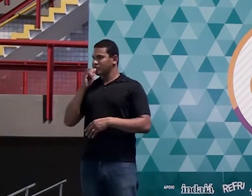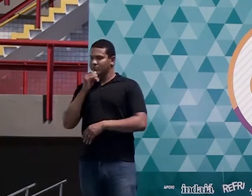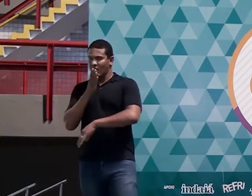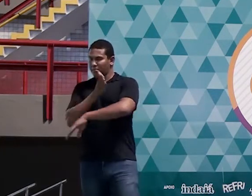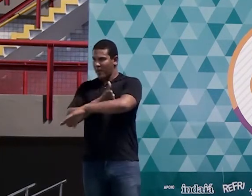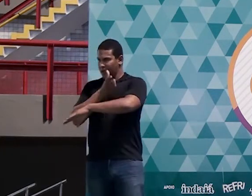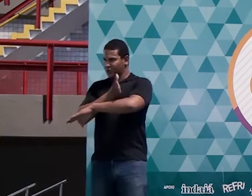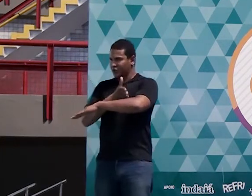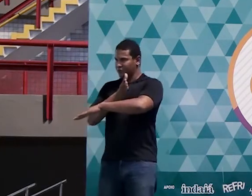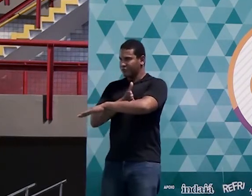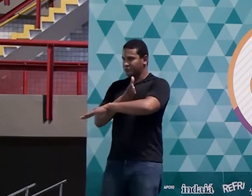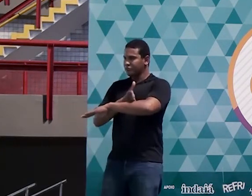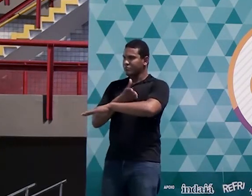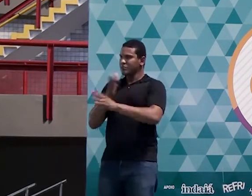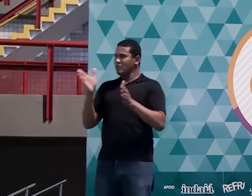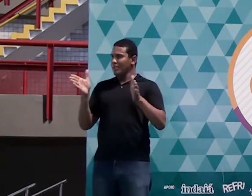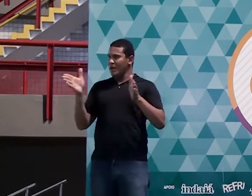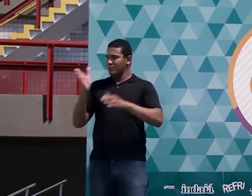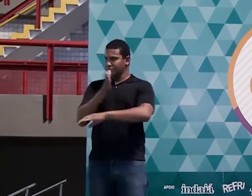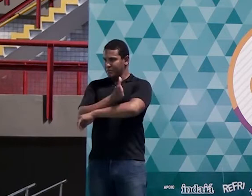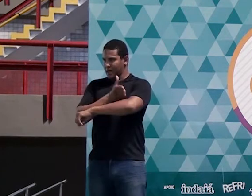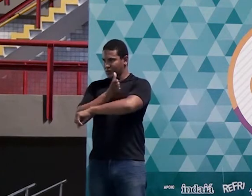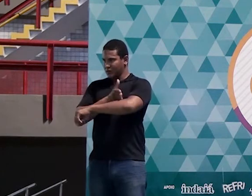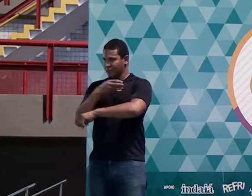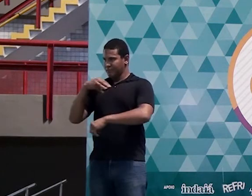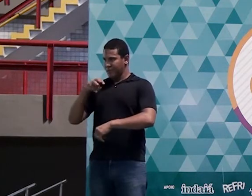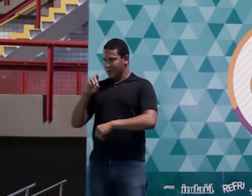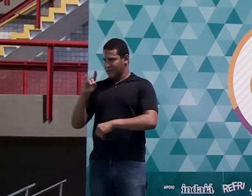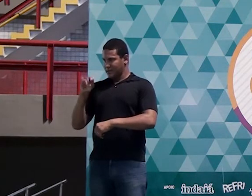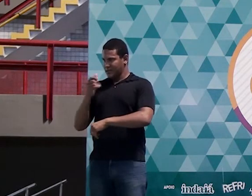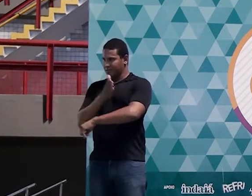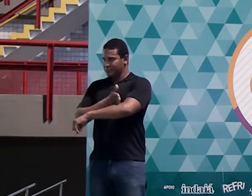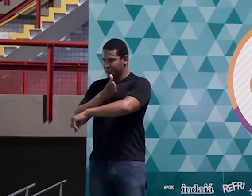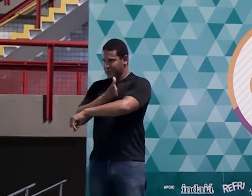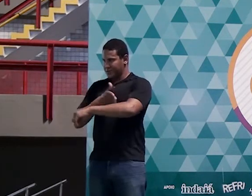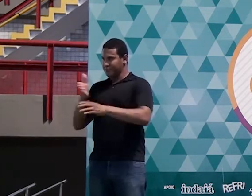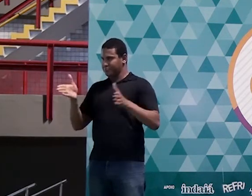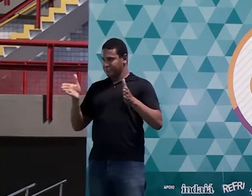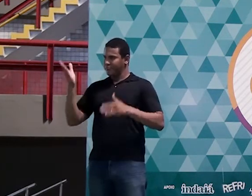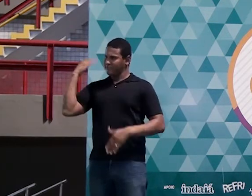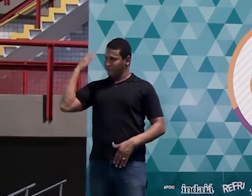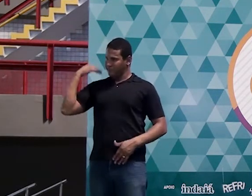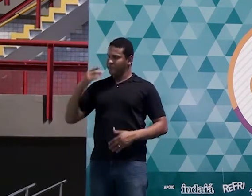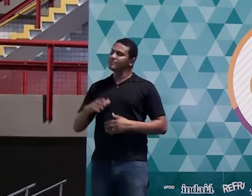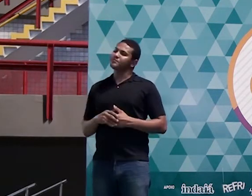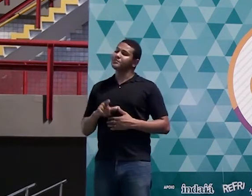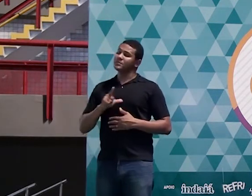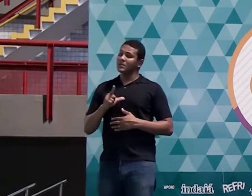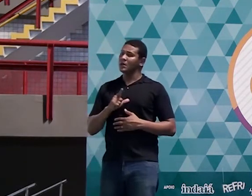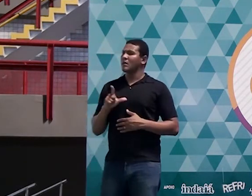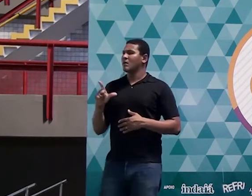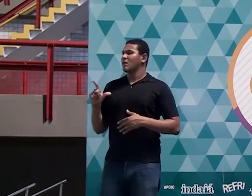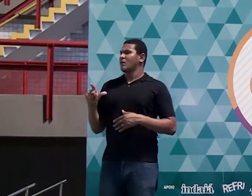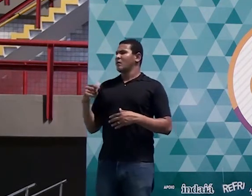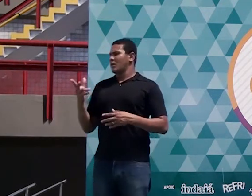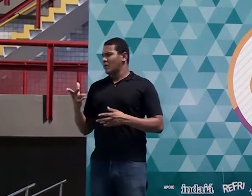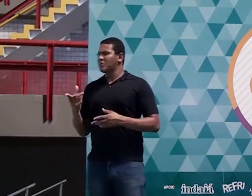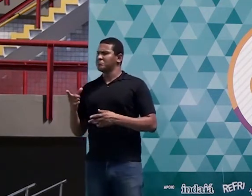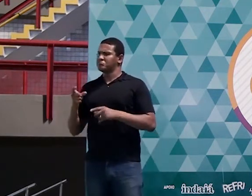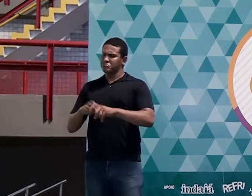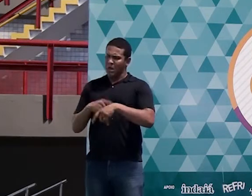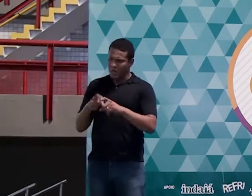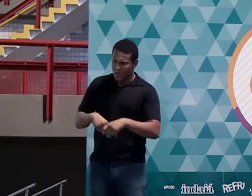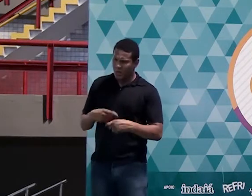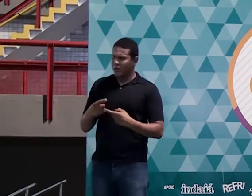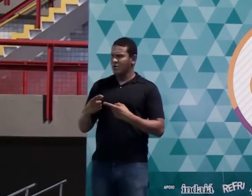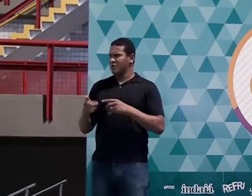o feudo passou 5 séculos do jeito que eu narrei para vocês. O servo produzindo, economia de